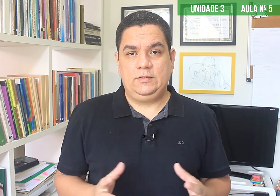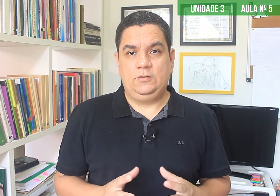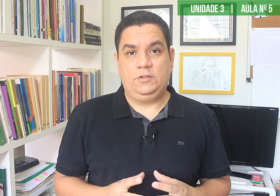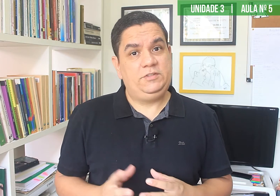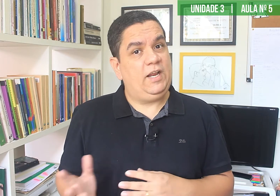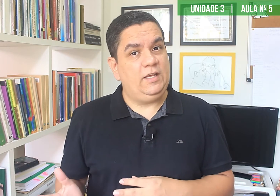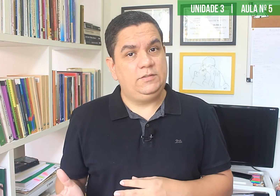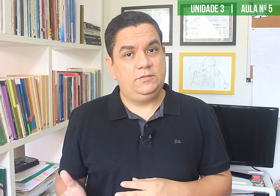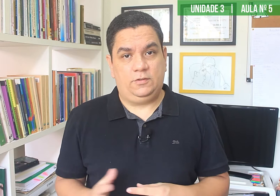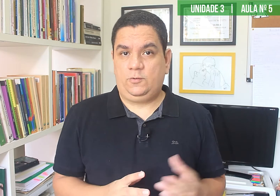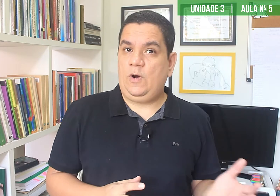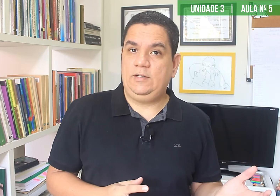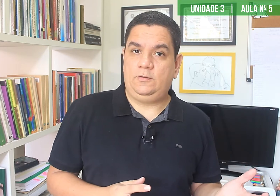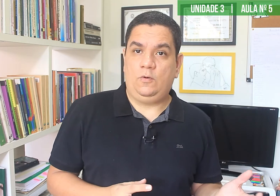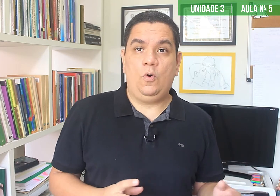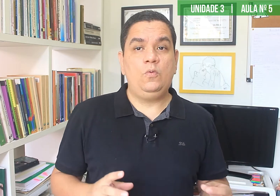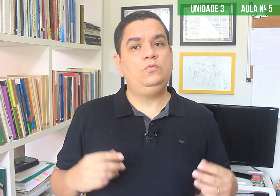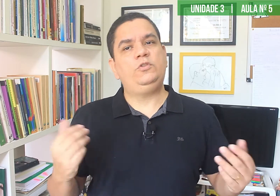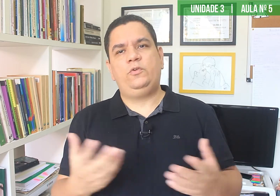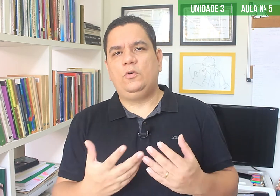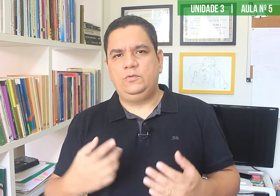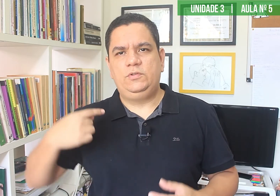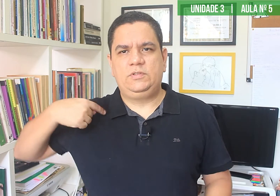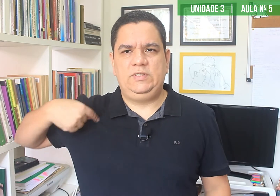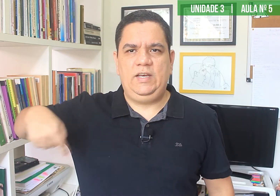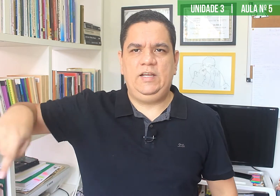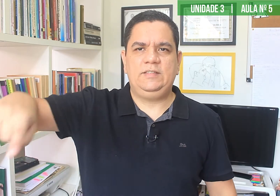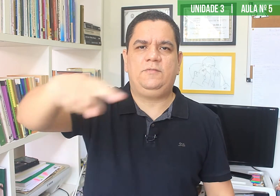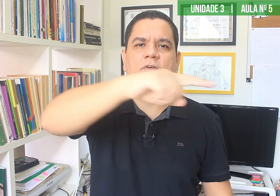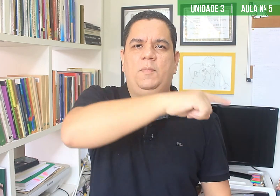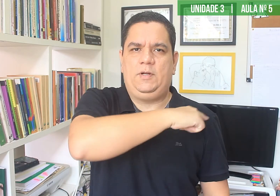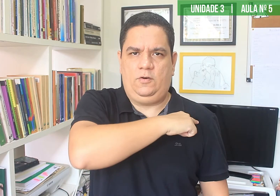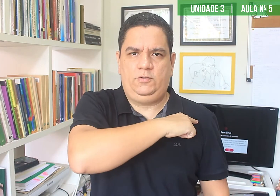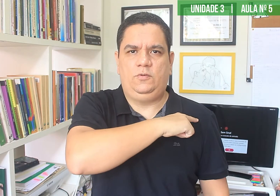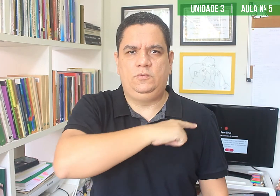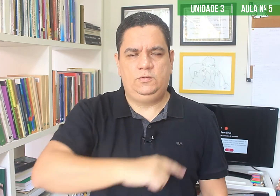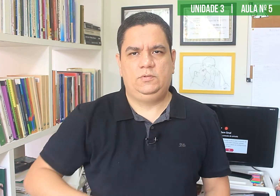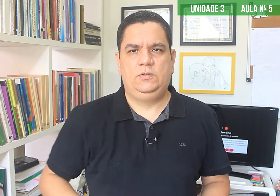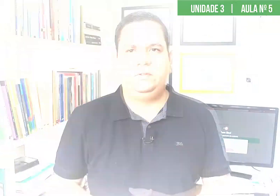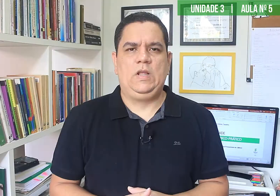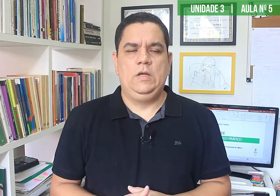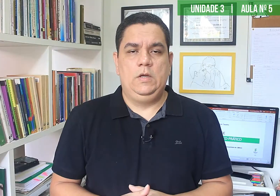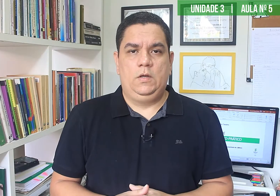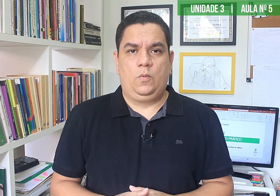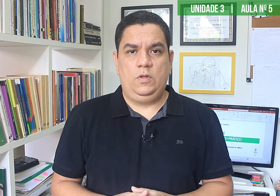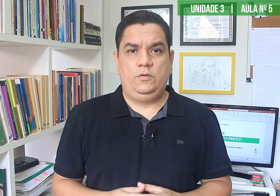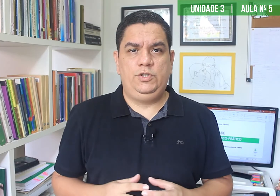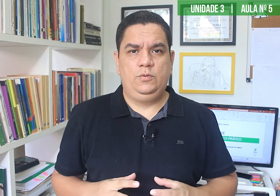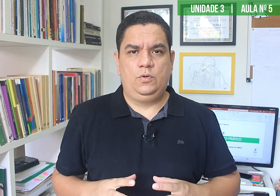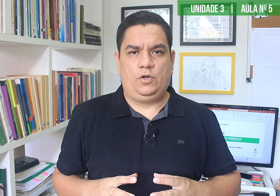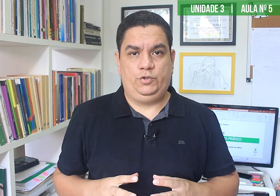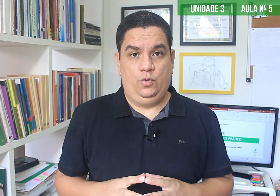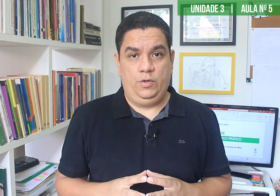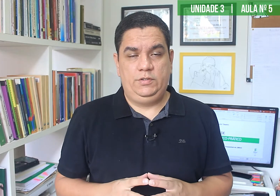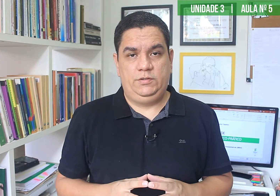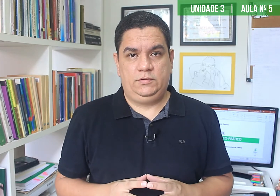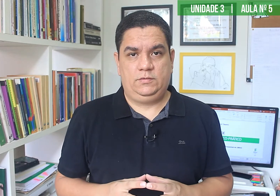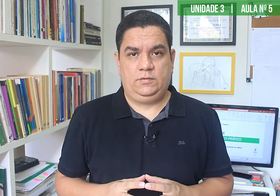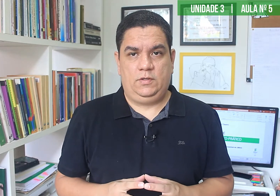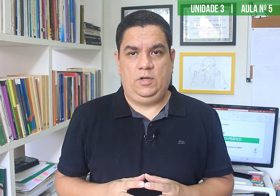nós três, nós quatro, ou nós todos. Seria essa forma, nós todos. Quando eu digo nós dois, eu